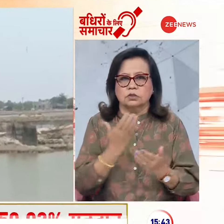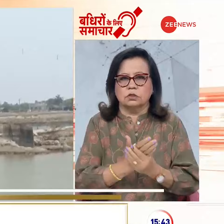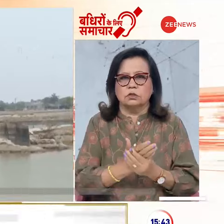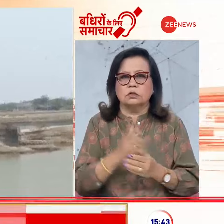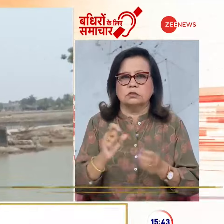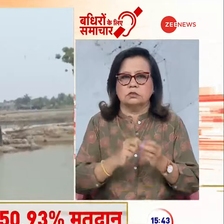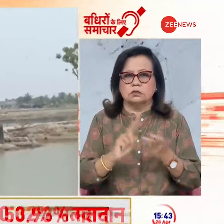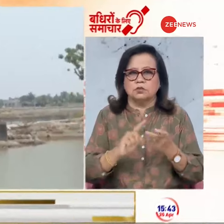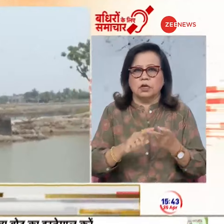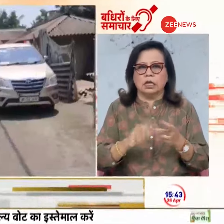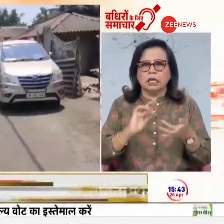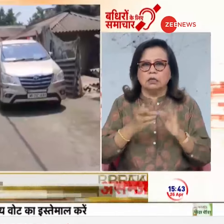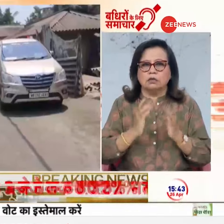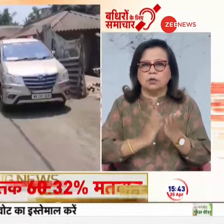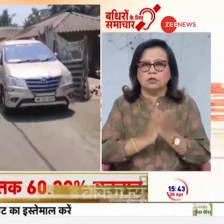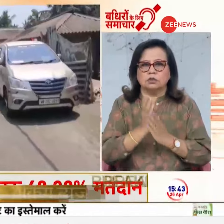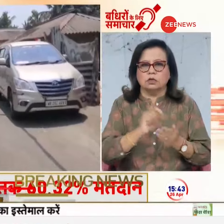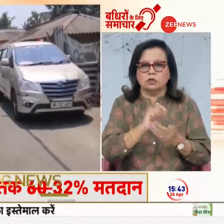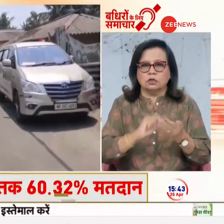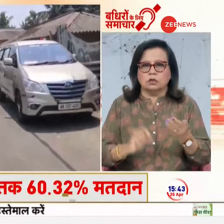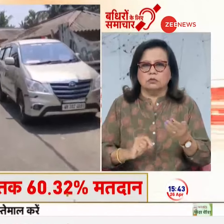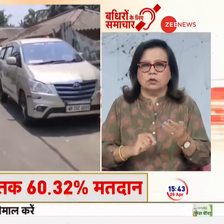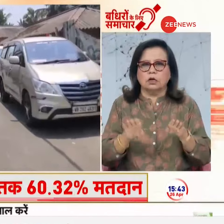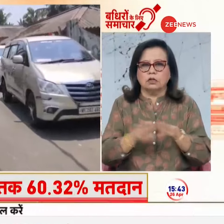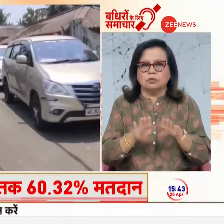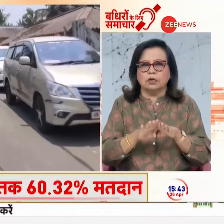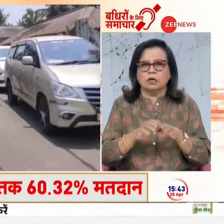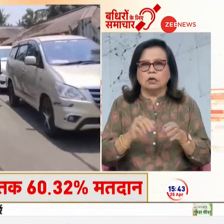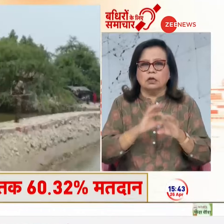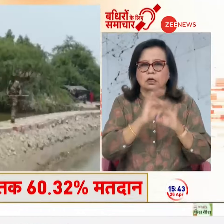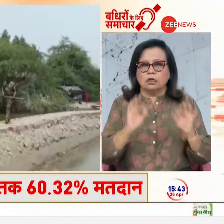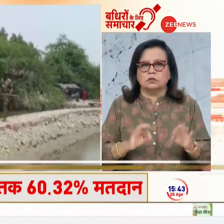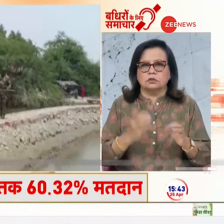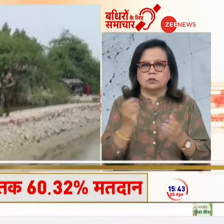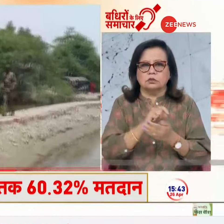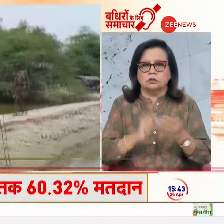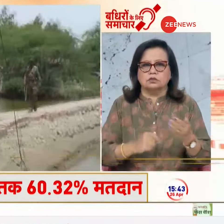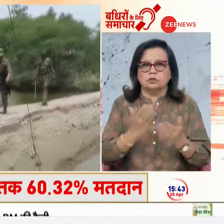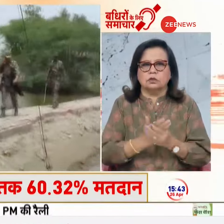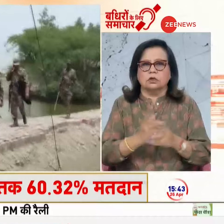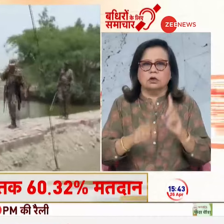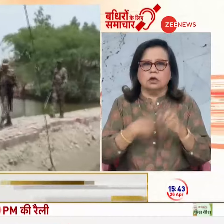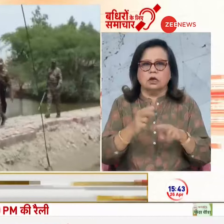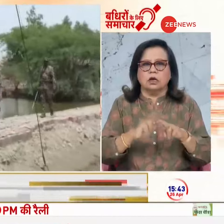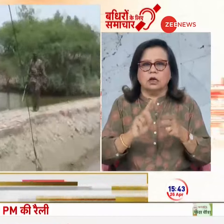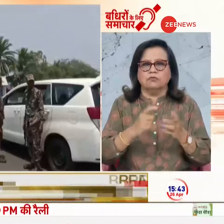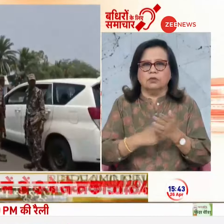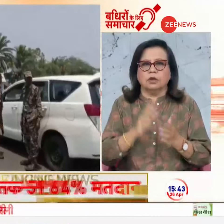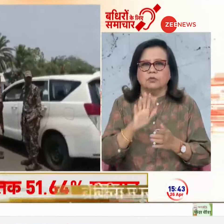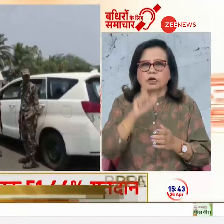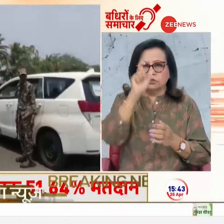दर्ज की थी। सीबीआई ने ईमेल के जरिए शिकायत के आधार पर केस दर्ज किया था और एफआईआर